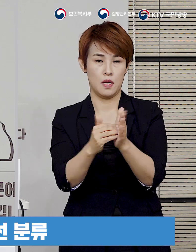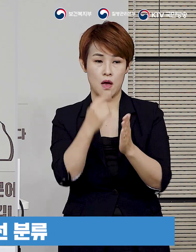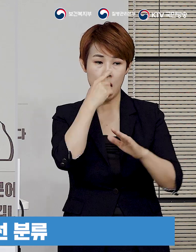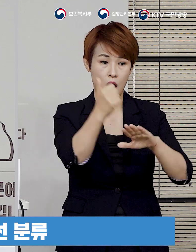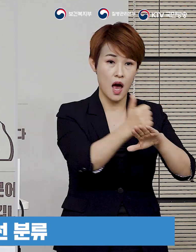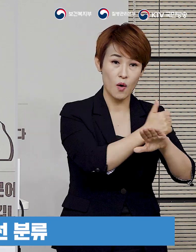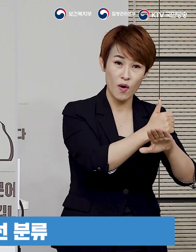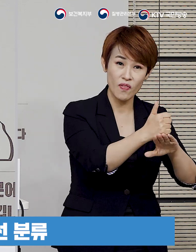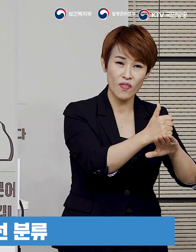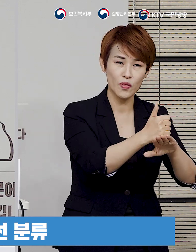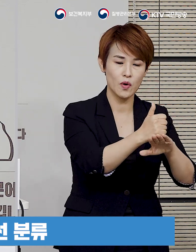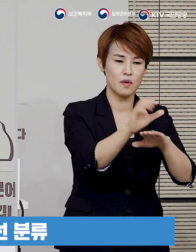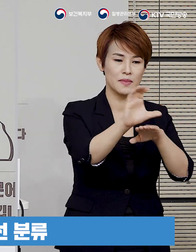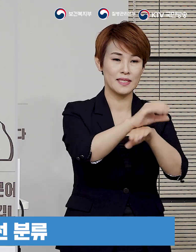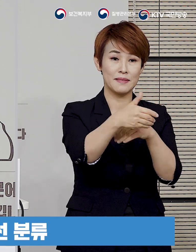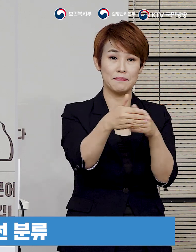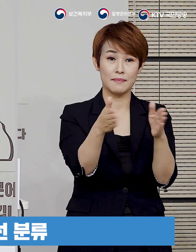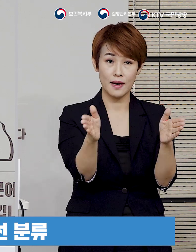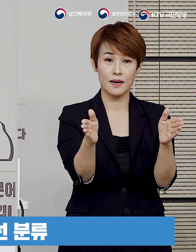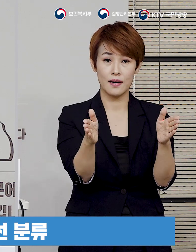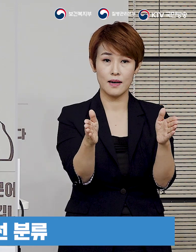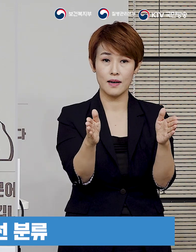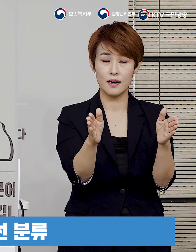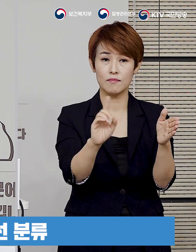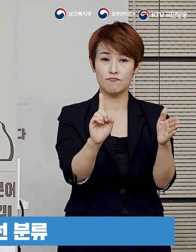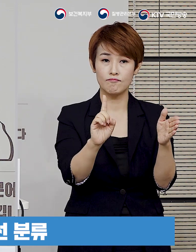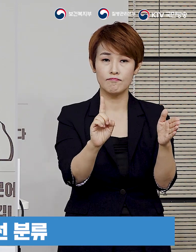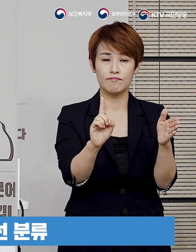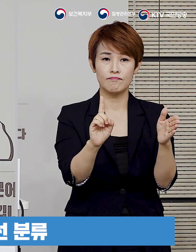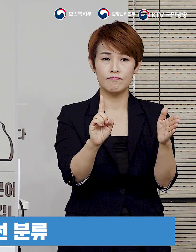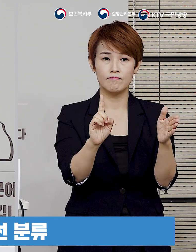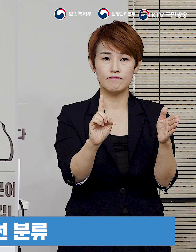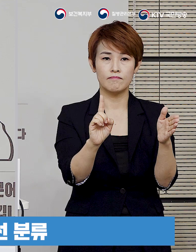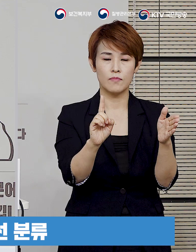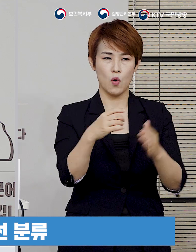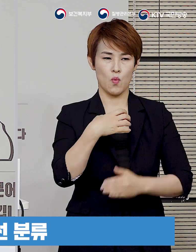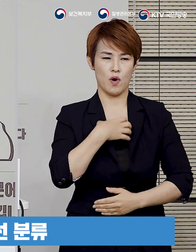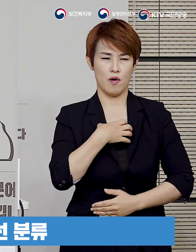나눴습니다. 그래서 학원이나 아까 말씀하신 PC방의 경우에는